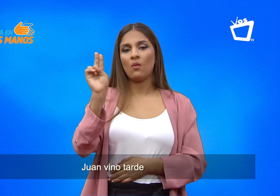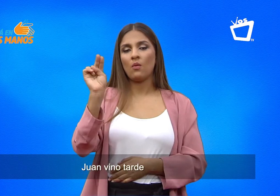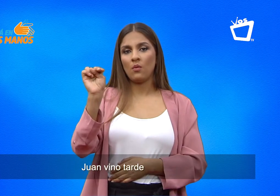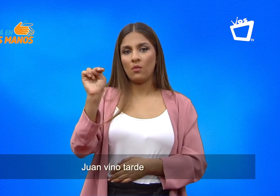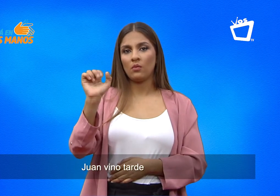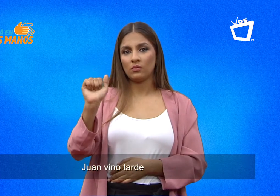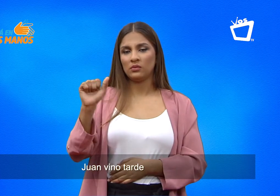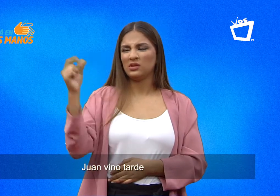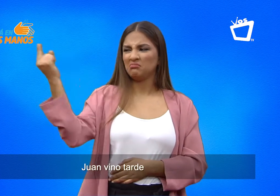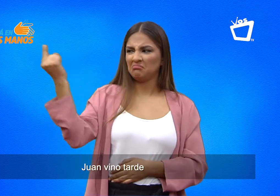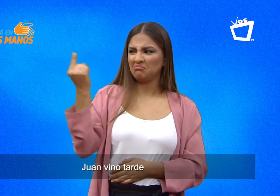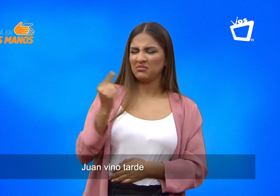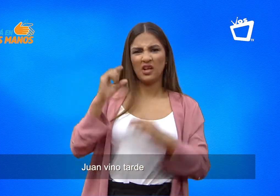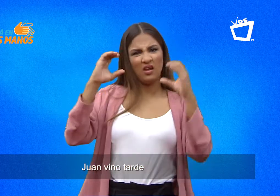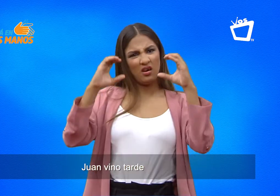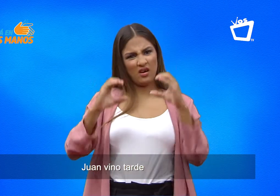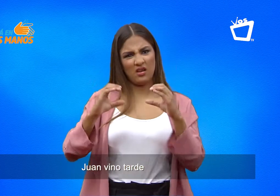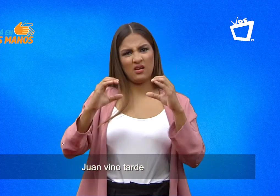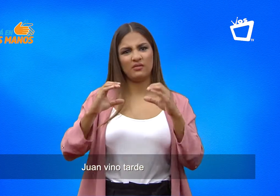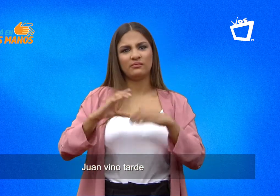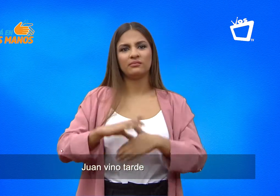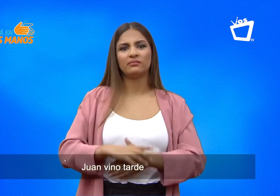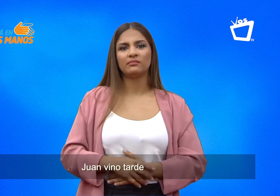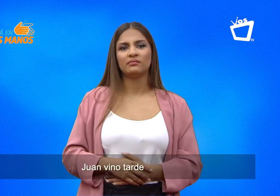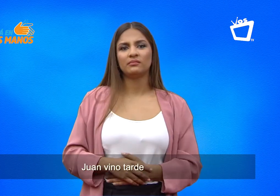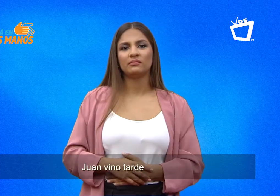Juan vino tarde.